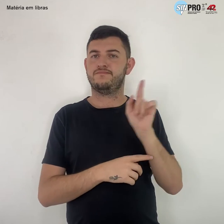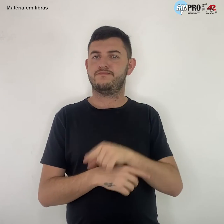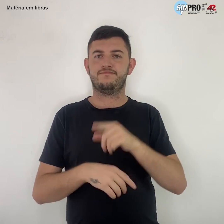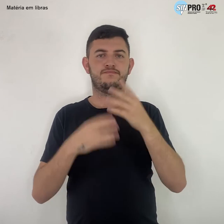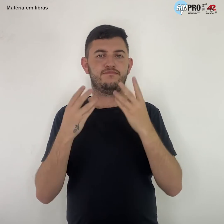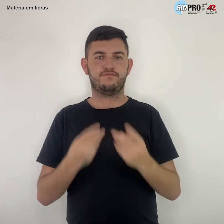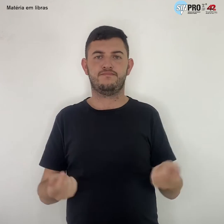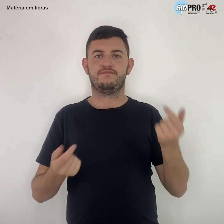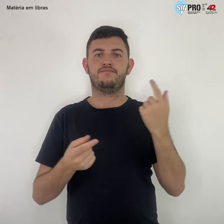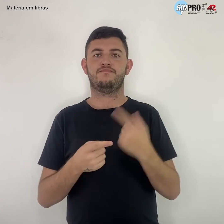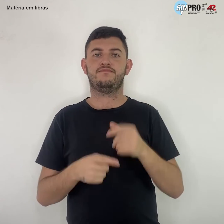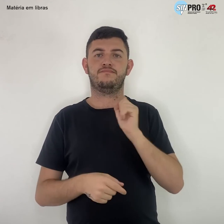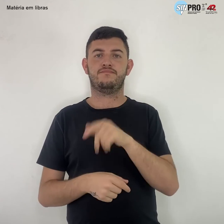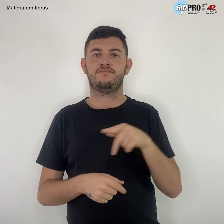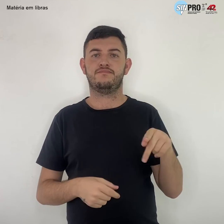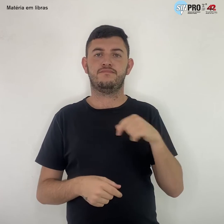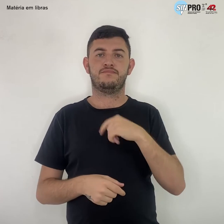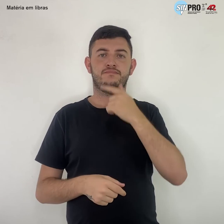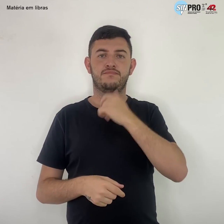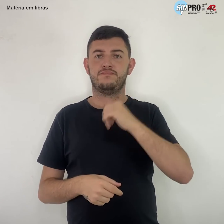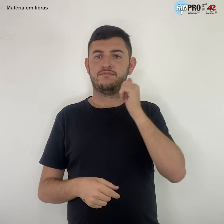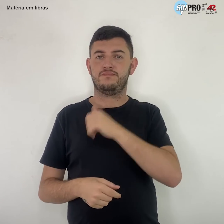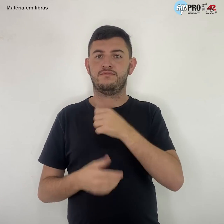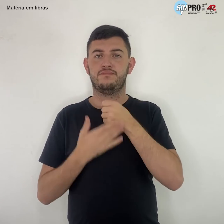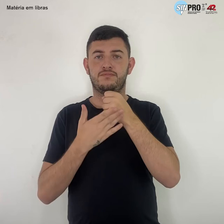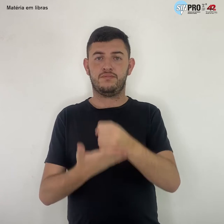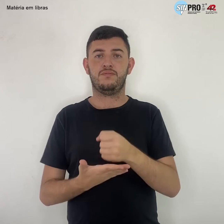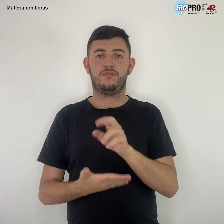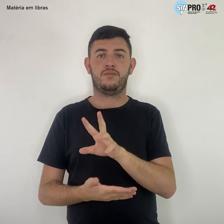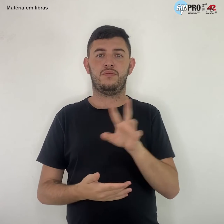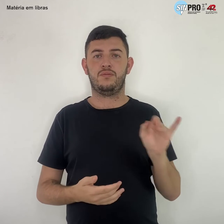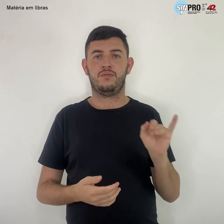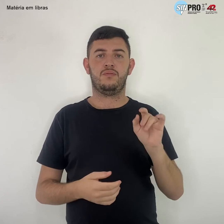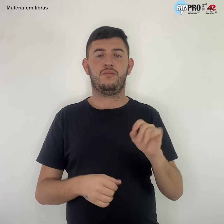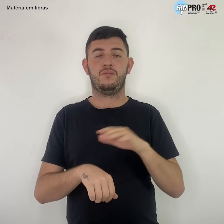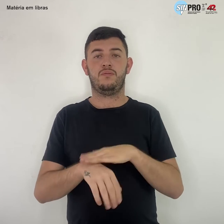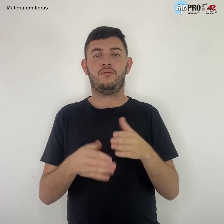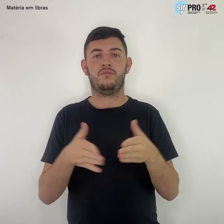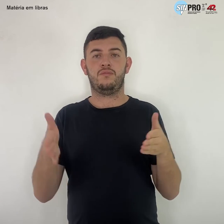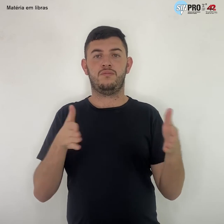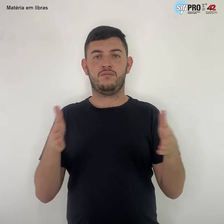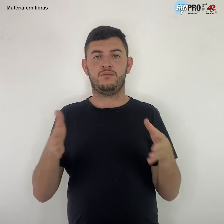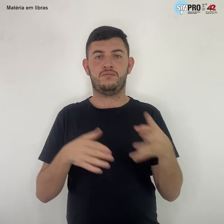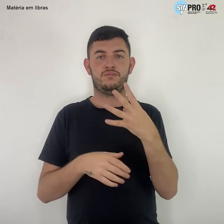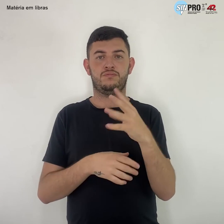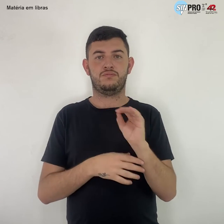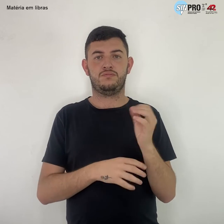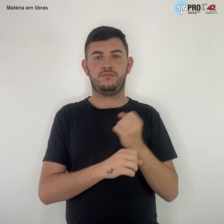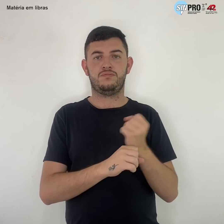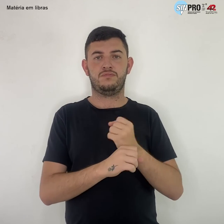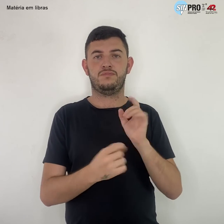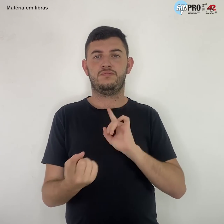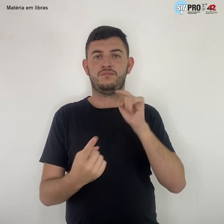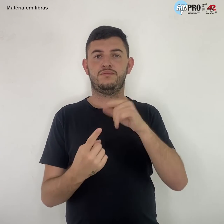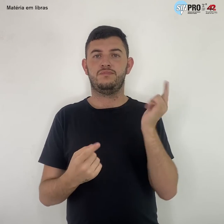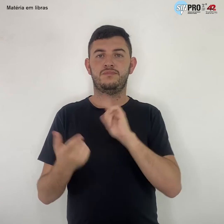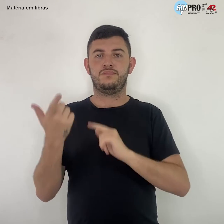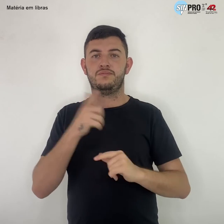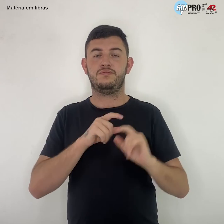e professoras terão que contribuir por 40 anos para terem acesso a